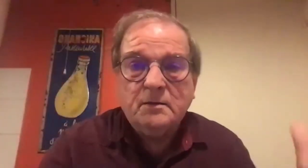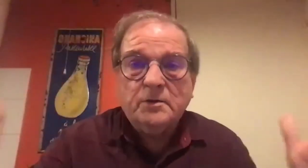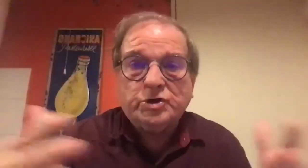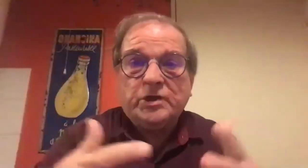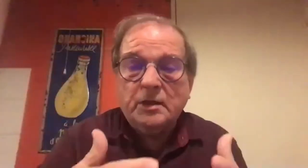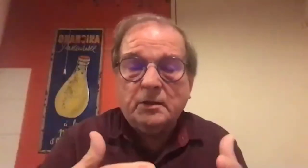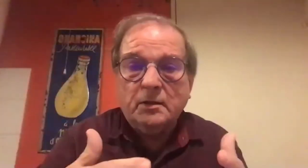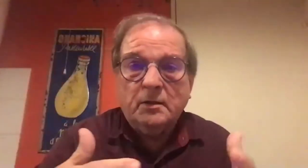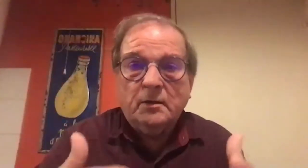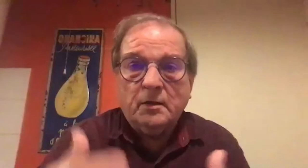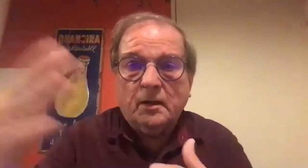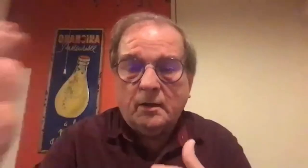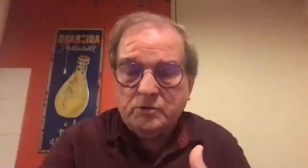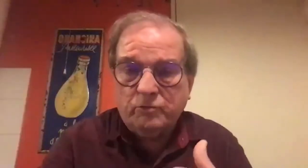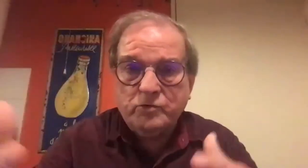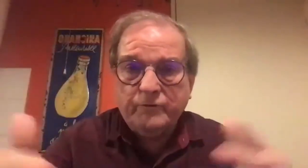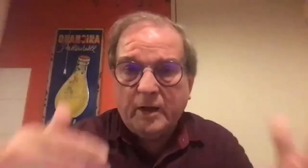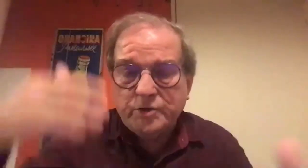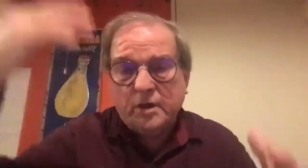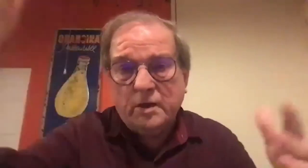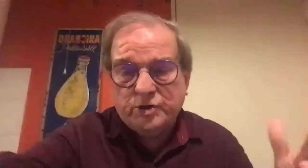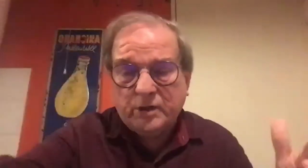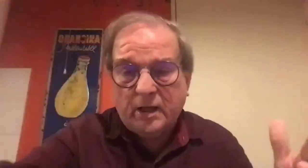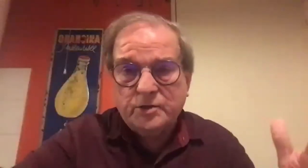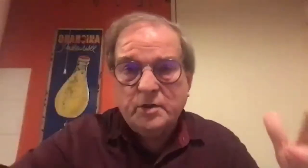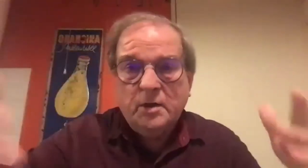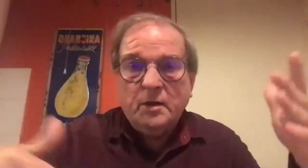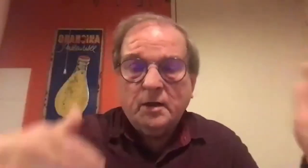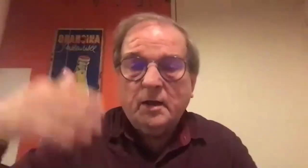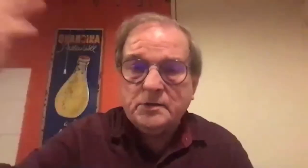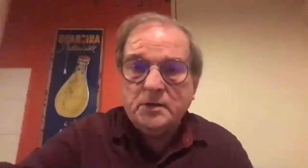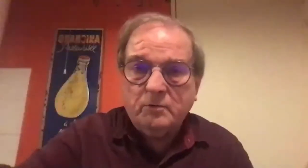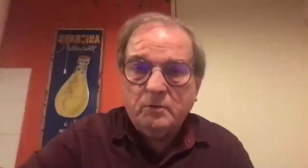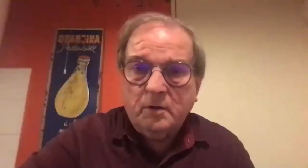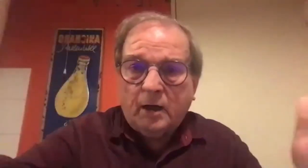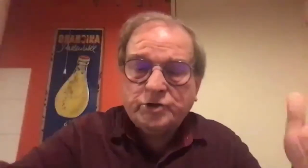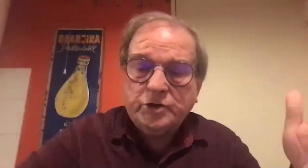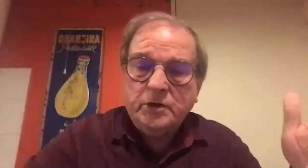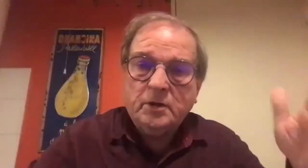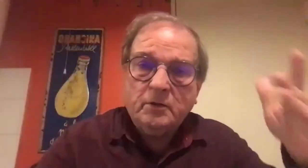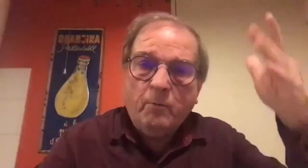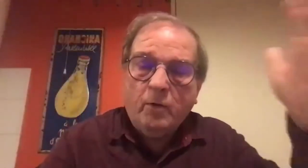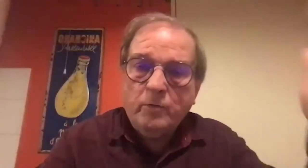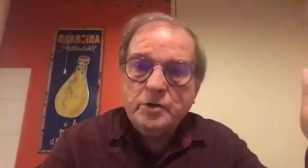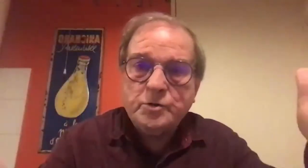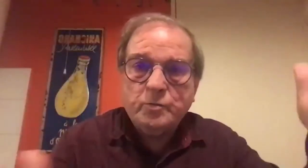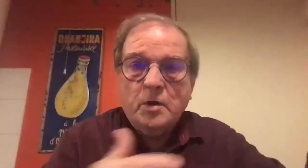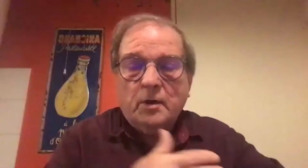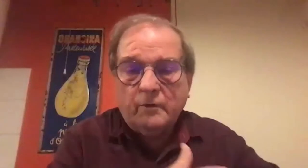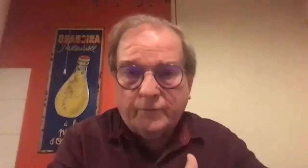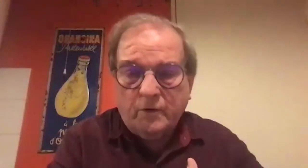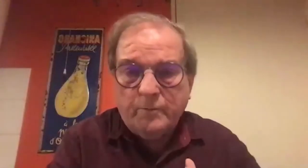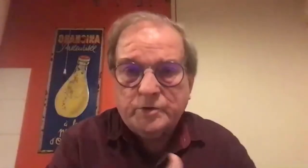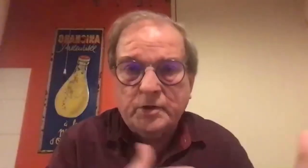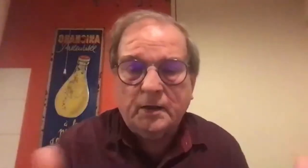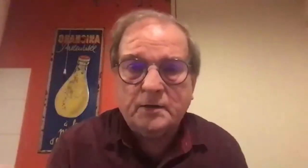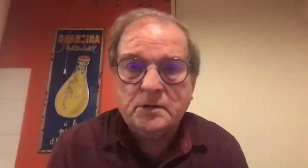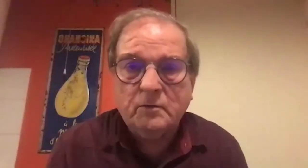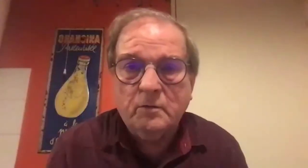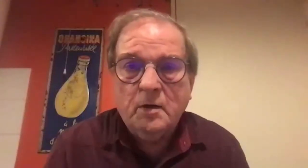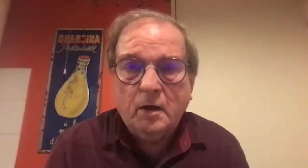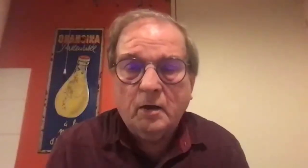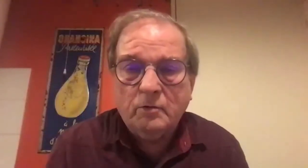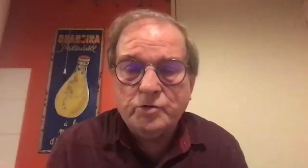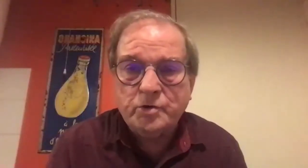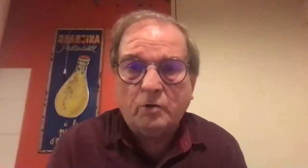dependência estrita em relação à União Soviética e, mais tarde, em relação à China, né, ao maoísmo e, finalmente, em